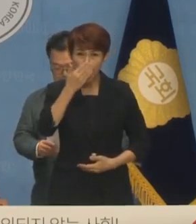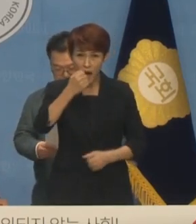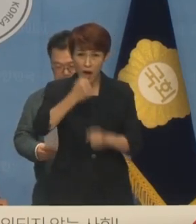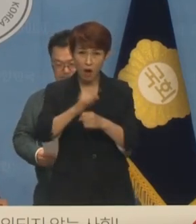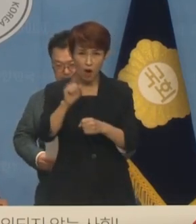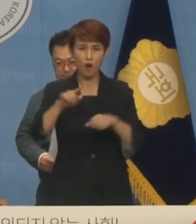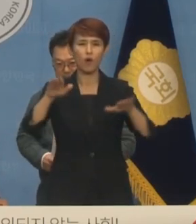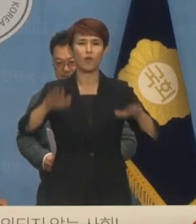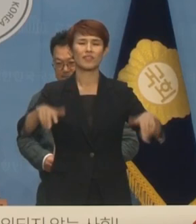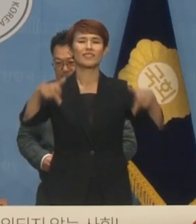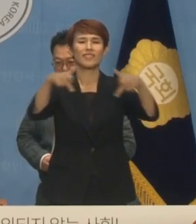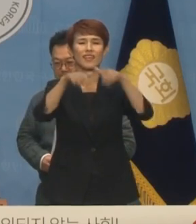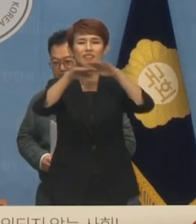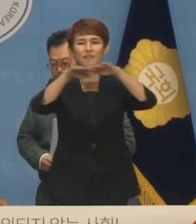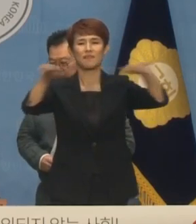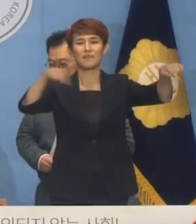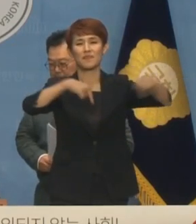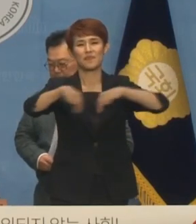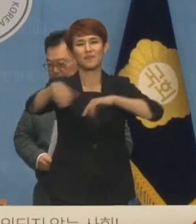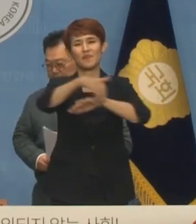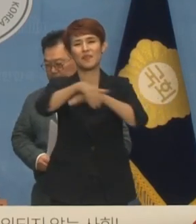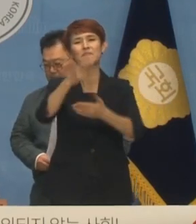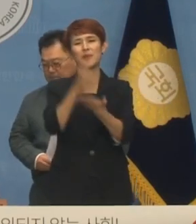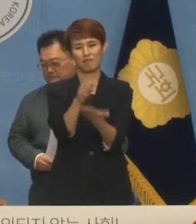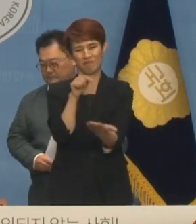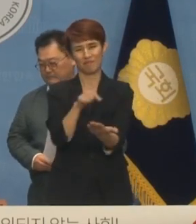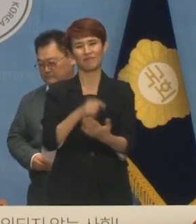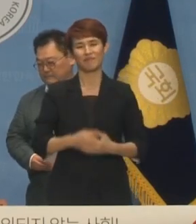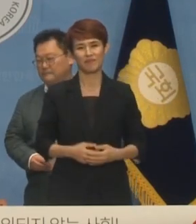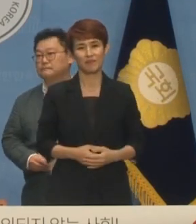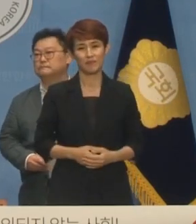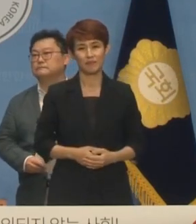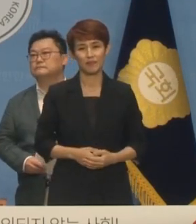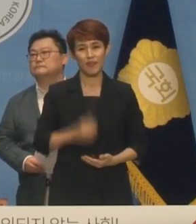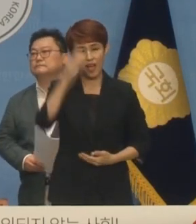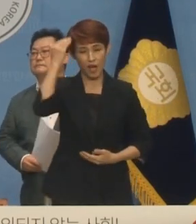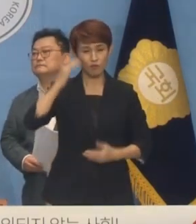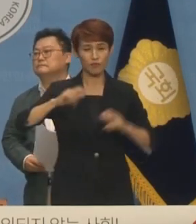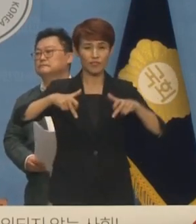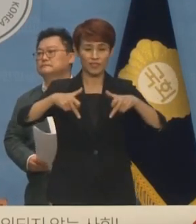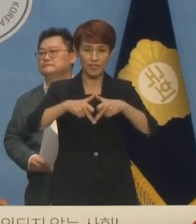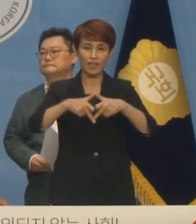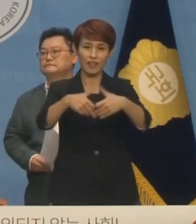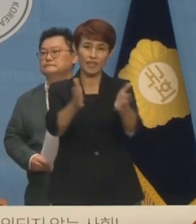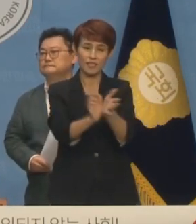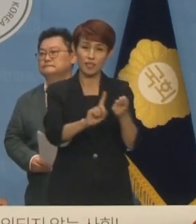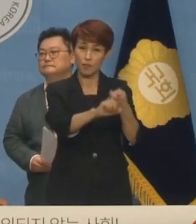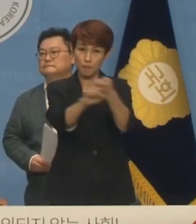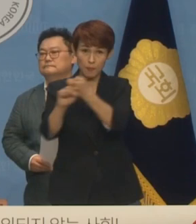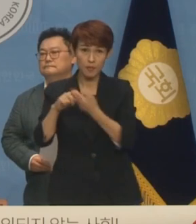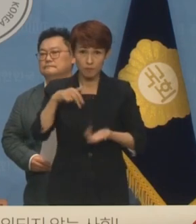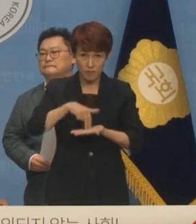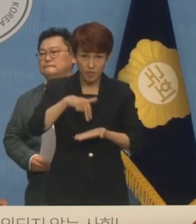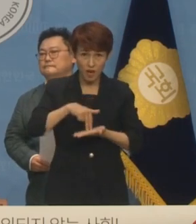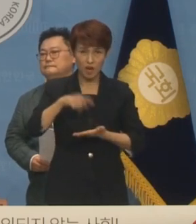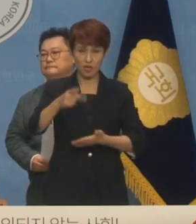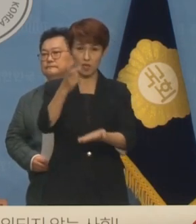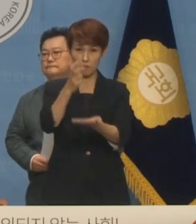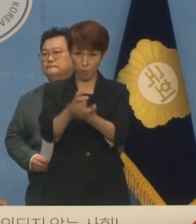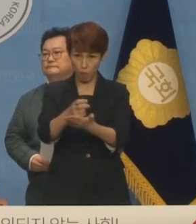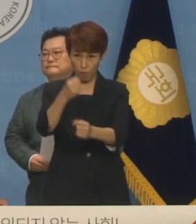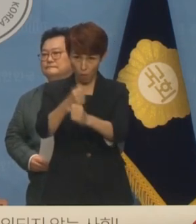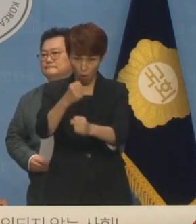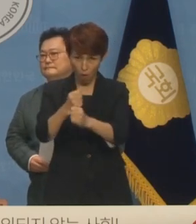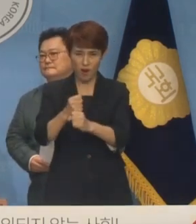오늘의 장애평등정책법입니다. 우리 한국장애인단체 총연맹은 이 법의 제정을 열렬히